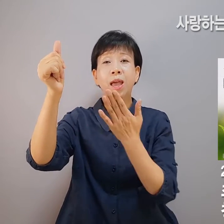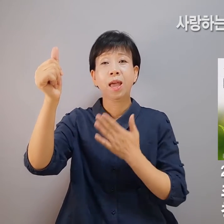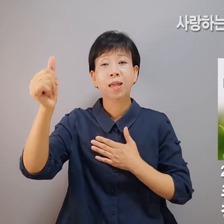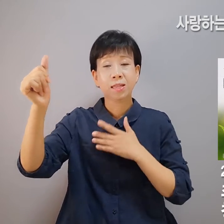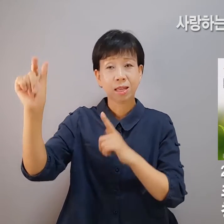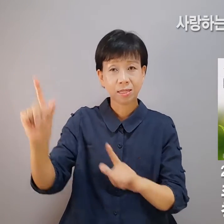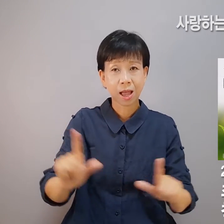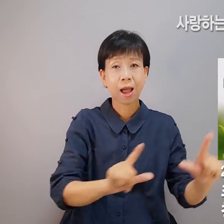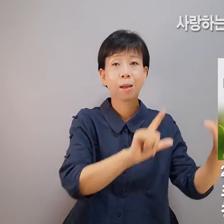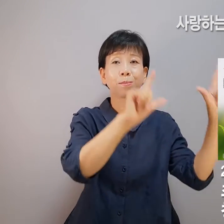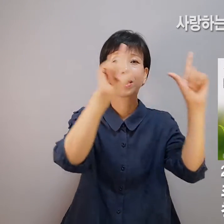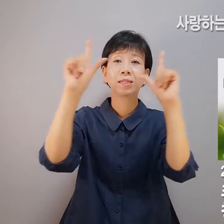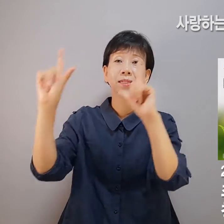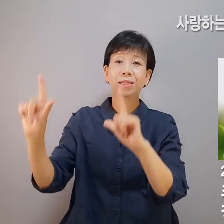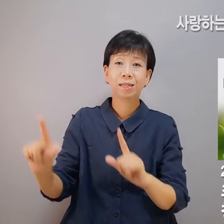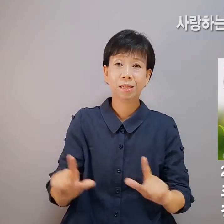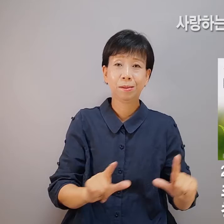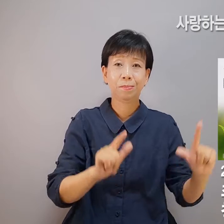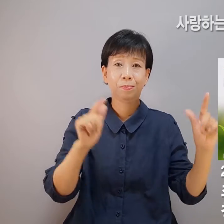주께